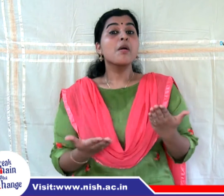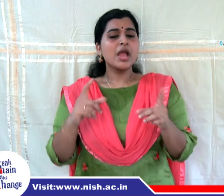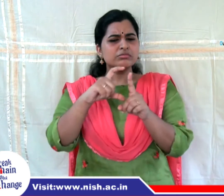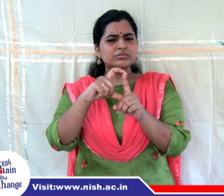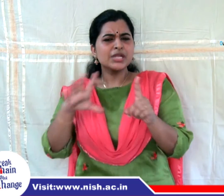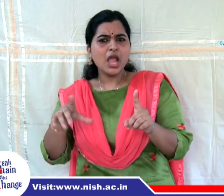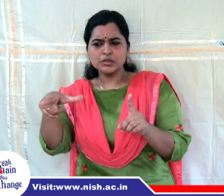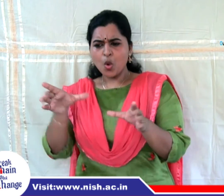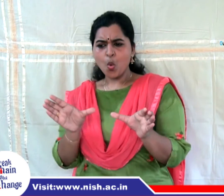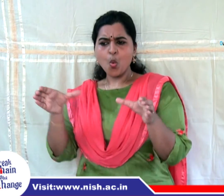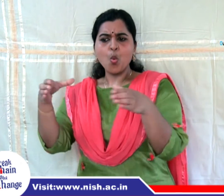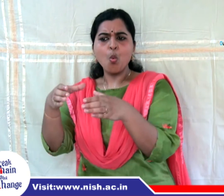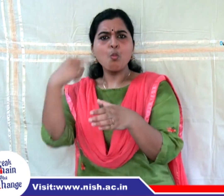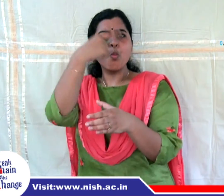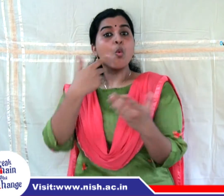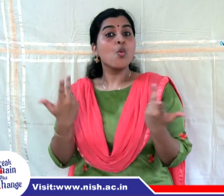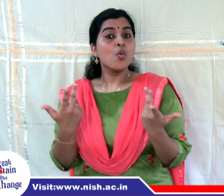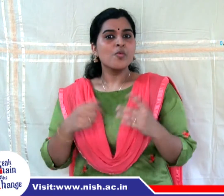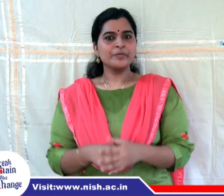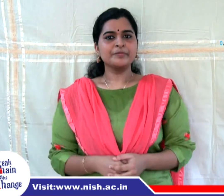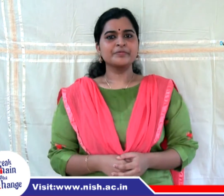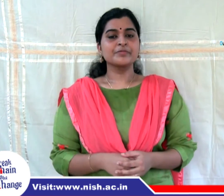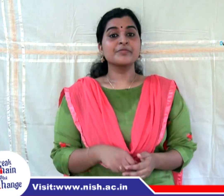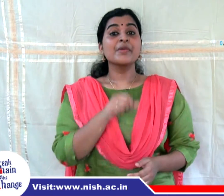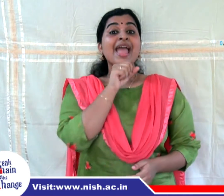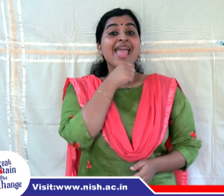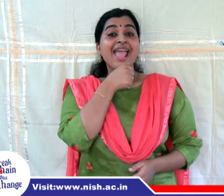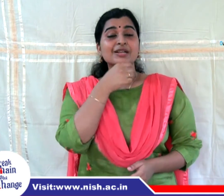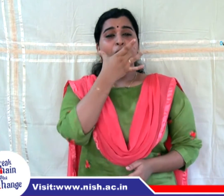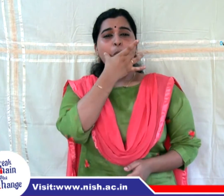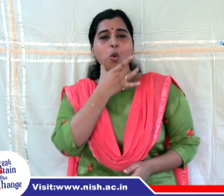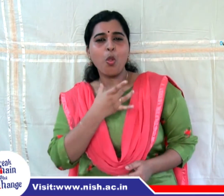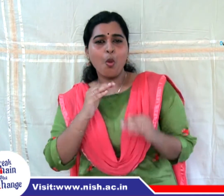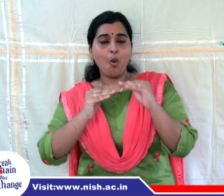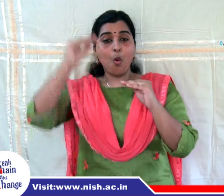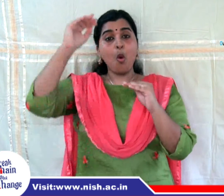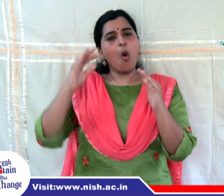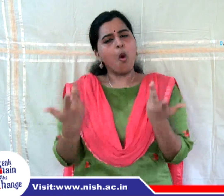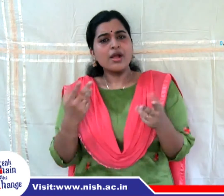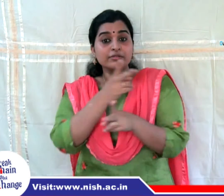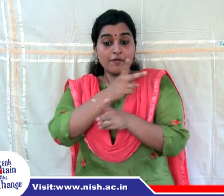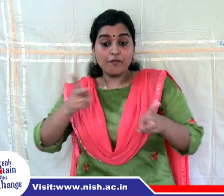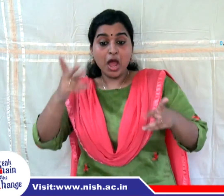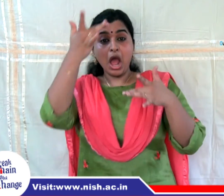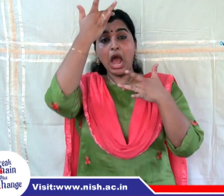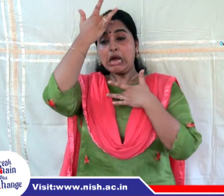ഒരുപക്ഷെ ഏറ്റവും ഗൗരവമായി ബാധിക്കാൻ സാധ്യതയുള്ള വിഭാഗമാണ് വയോജനങ്ങളും വിവിധ രോഗങ്ങൾ കൊണ്ട്